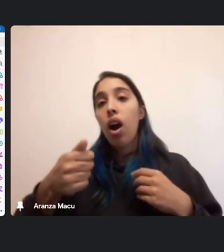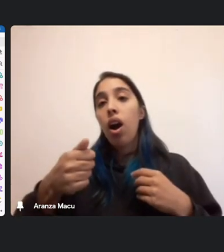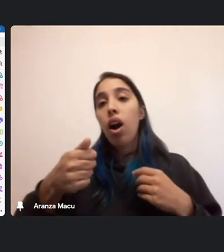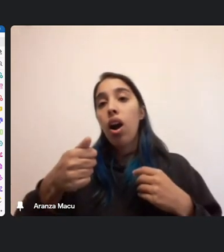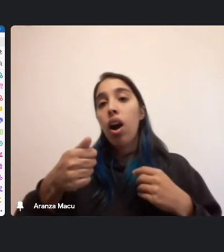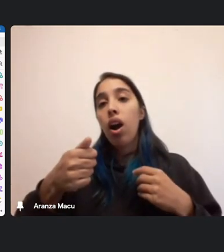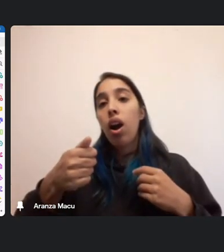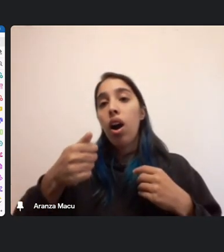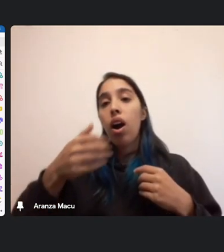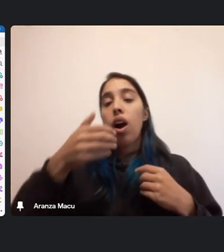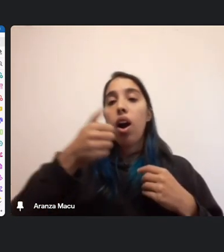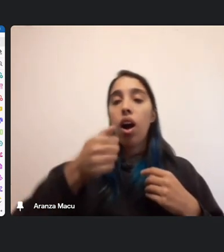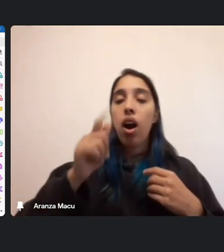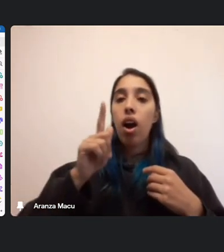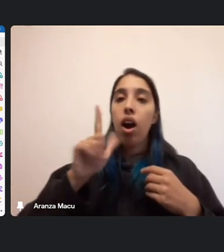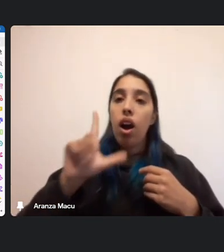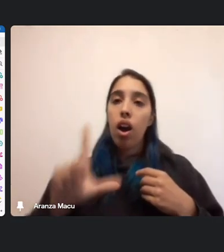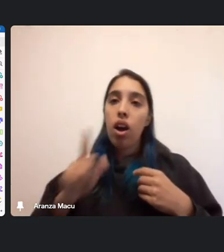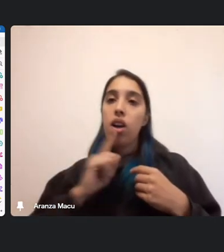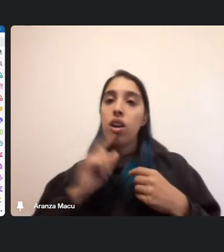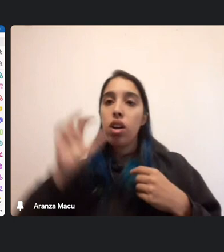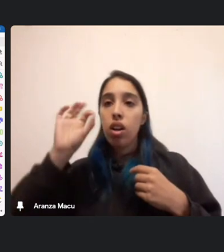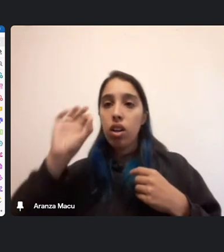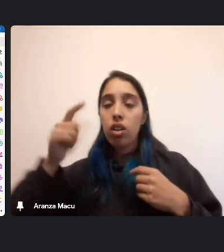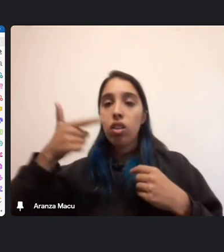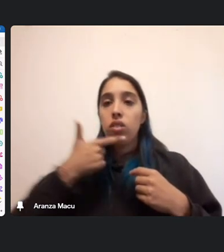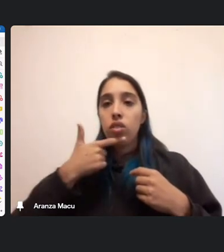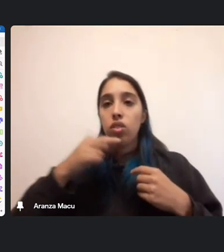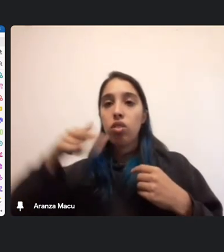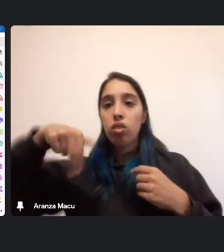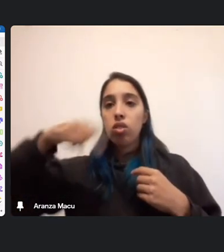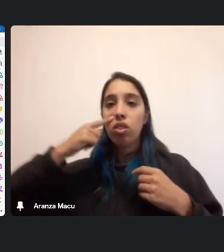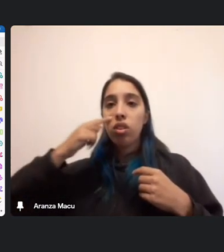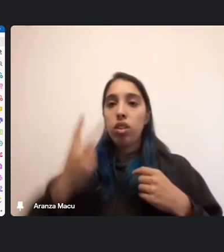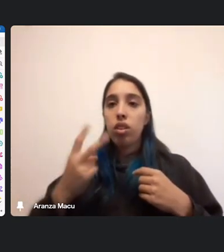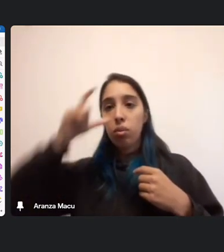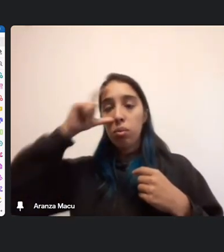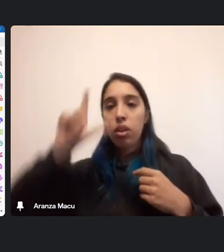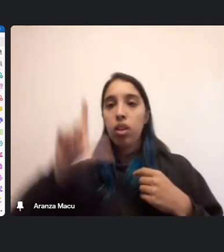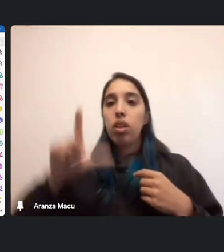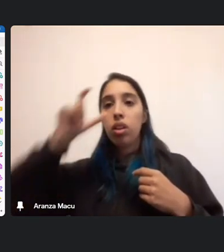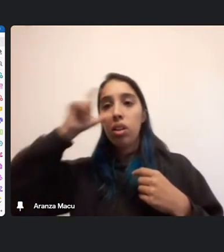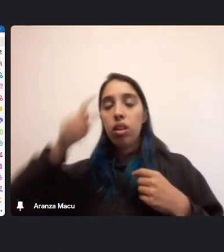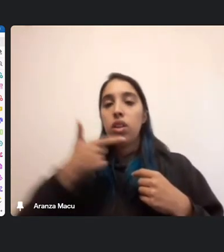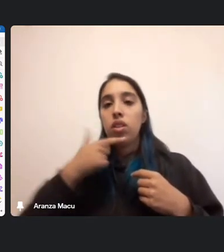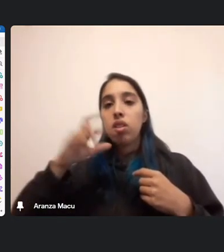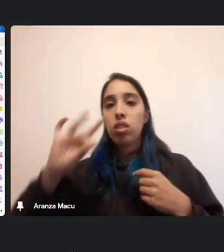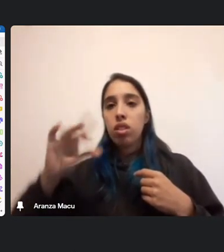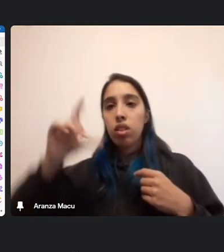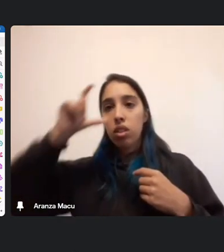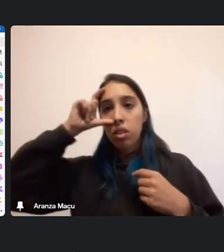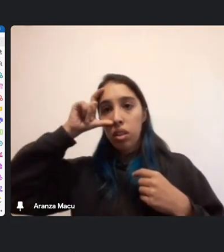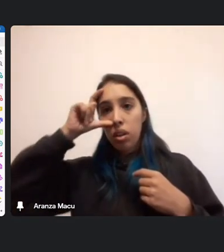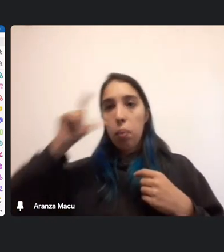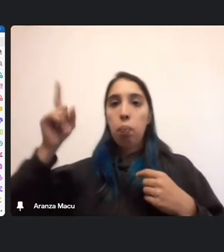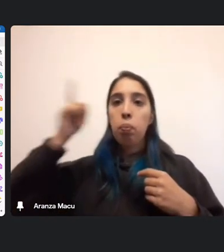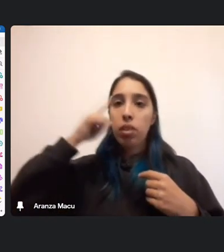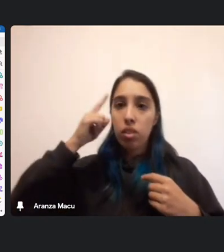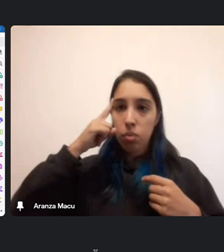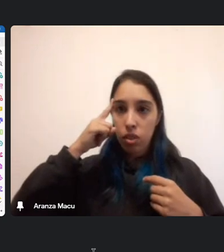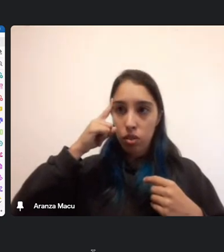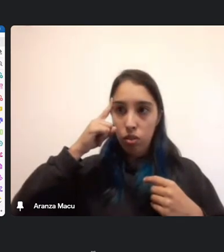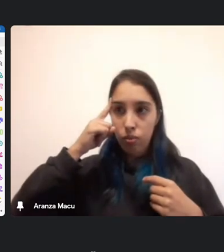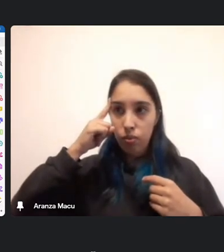altos niveles de pensamiento o de habilidades. O nivel, habilidades de alto nivel.